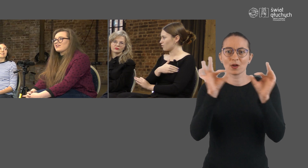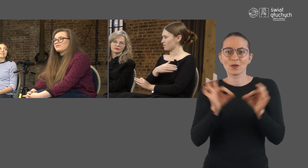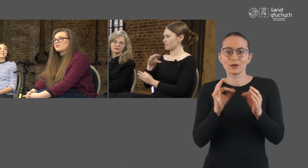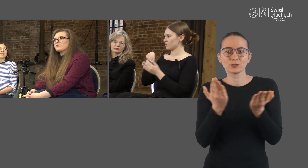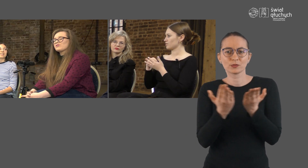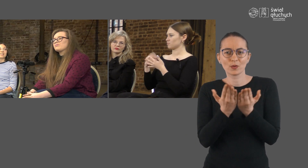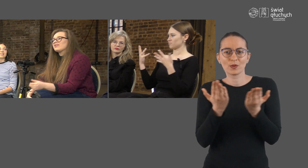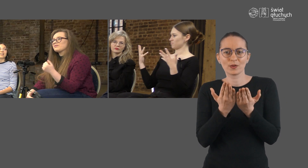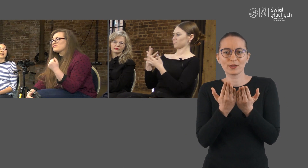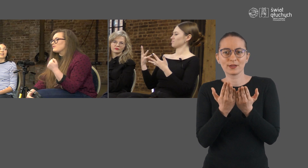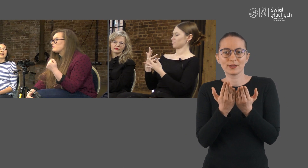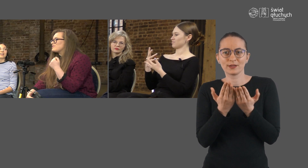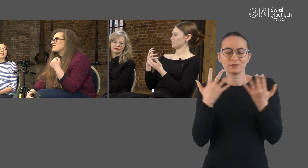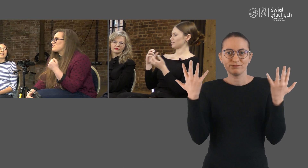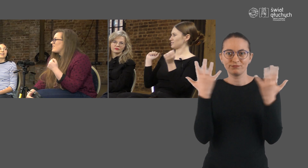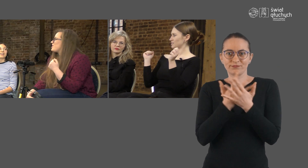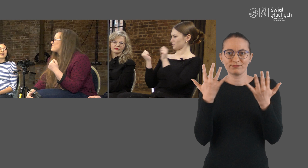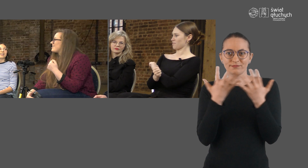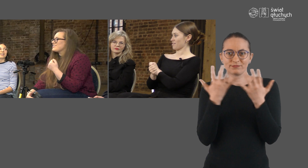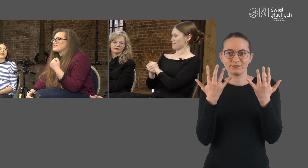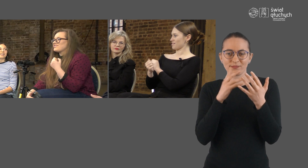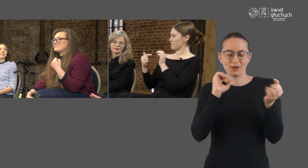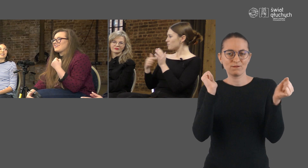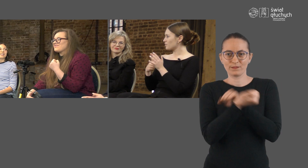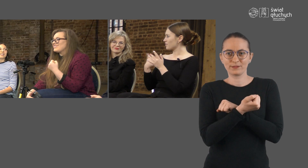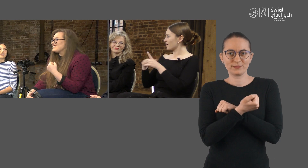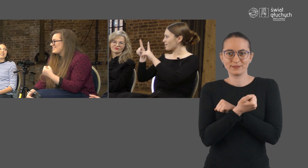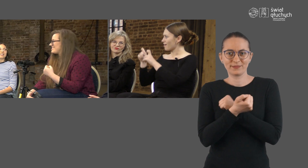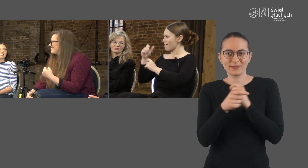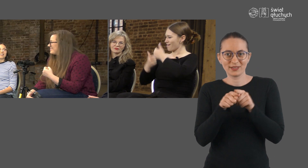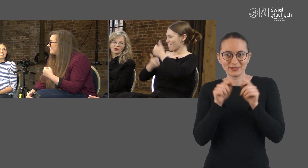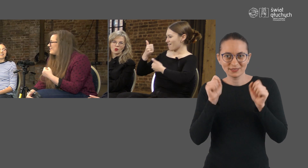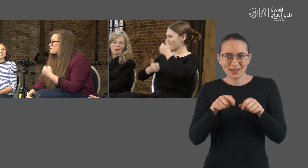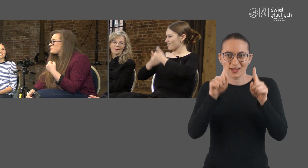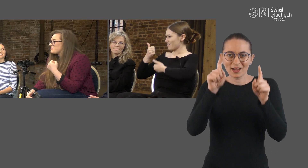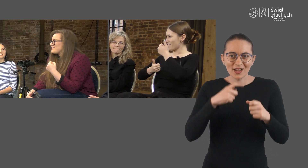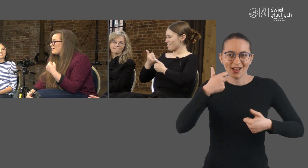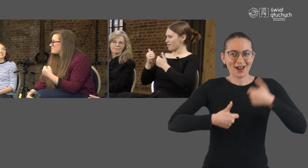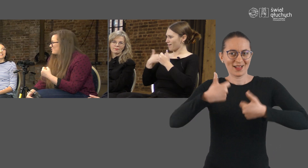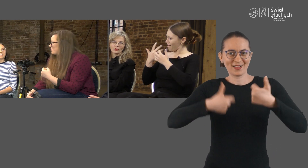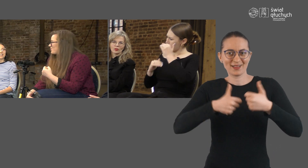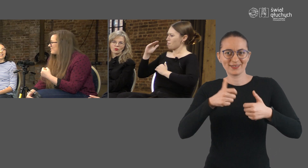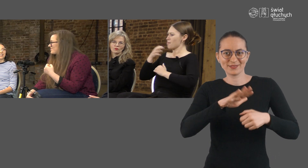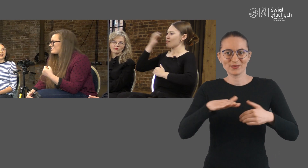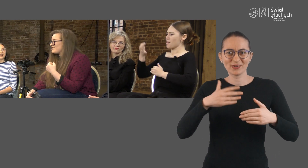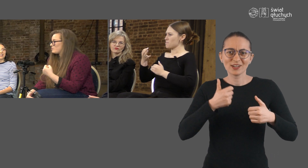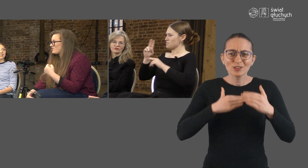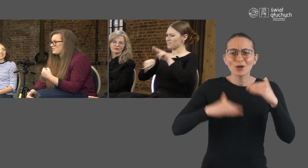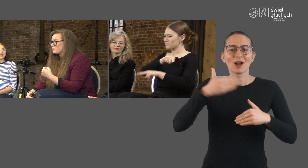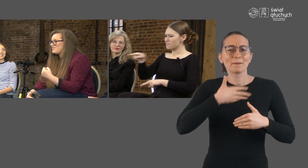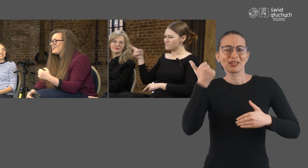taki zew normalnie mnie strzelił tej rywalizacji, żeby być lepszą od tych